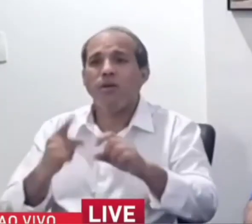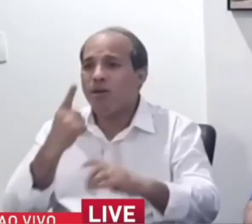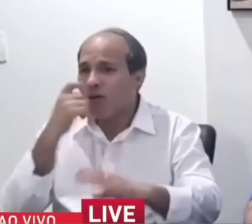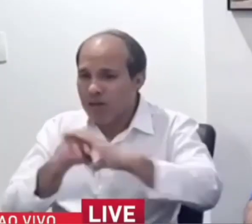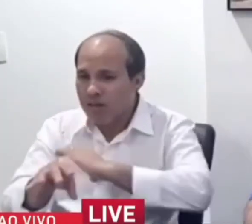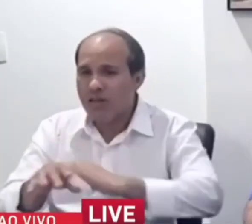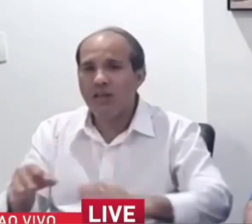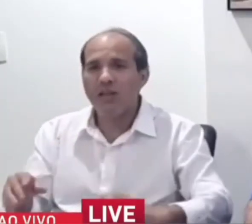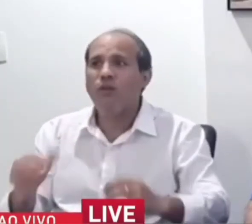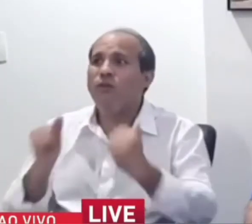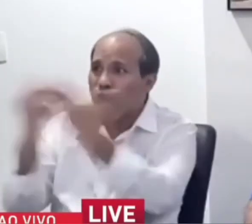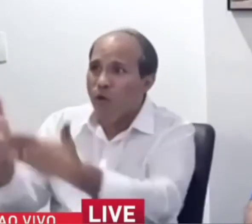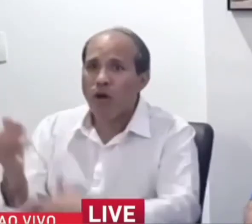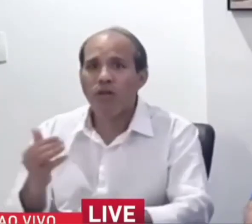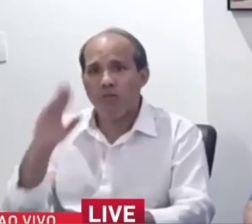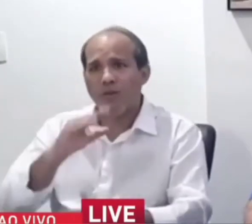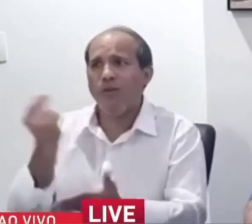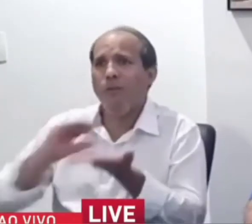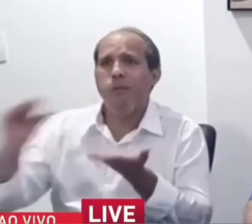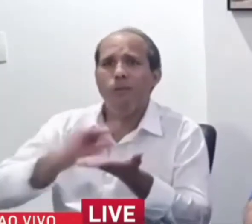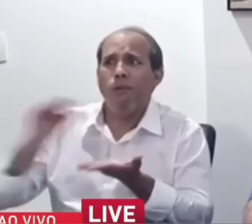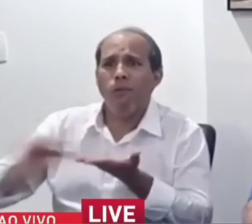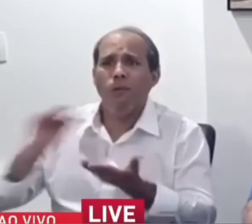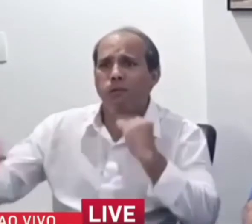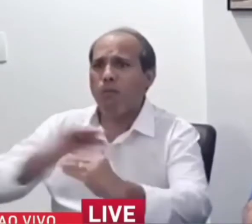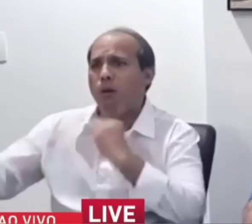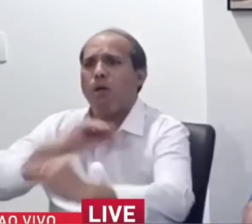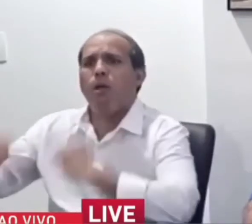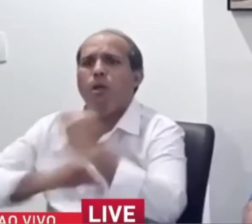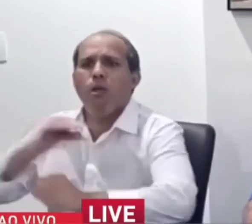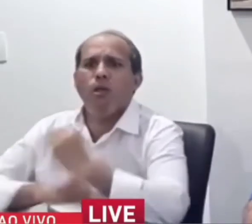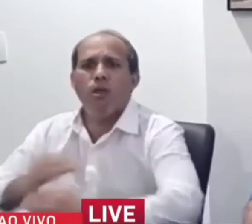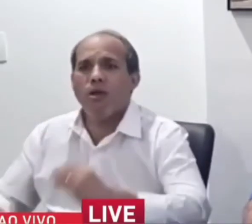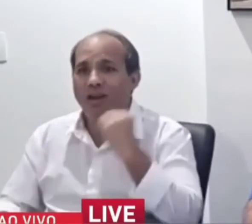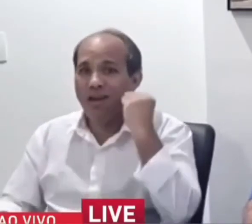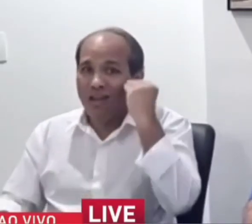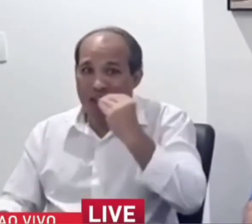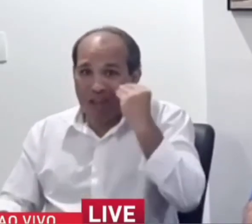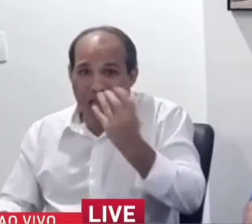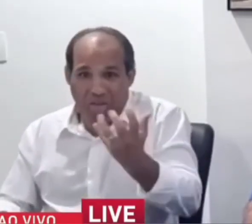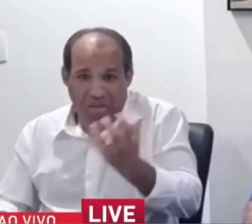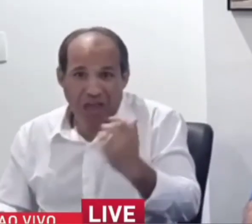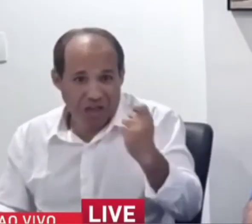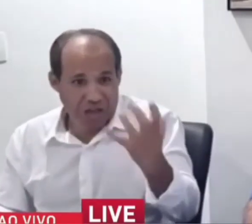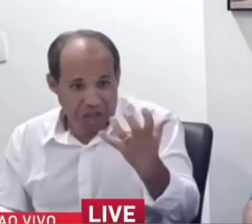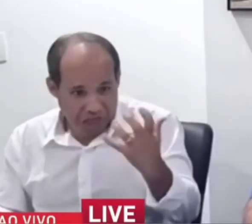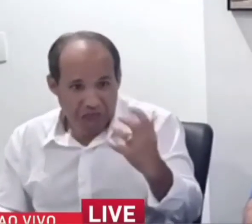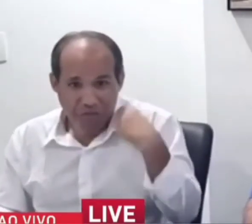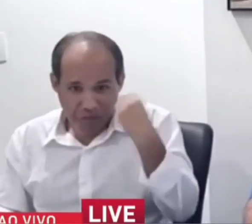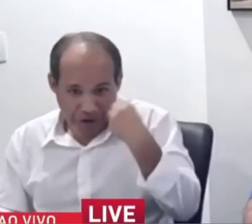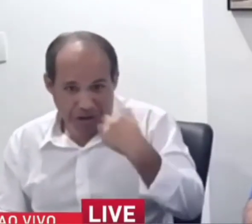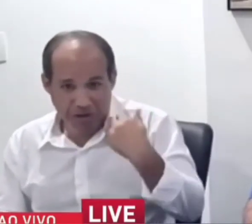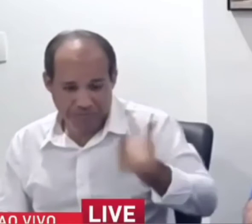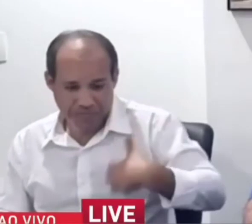e tema que isso é investimento. Então a Argentina experimentou, a Cristina Kirchner, né, que